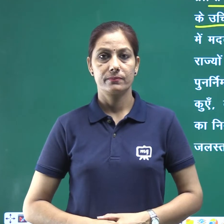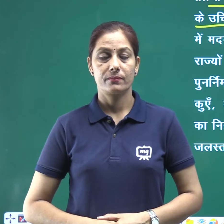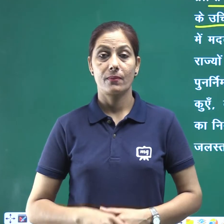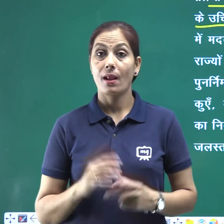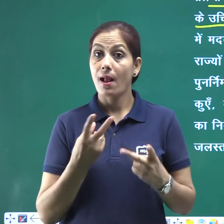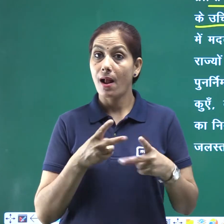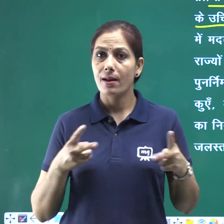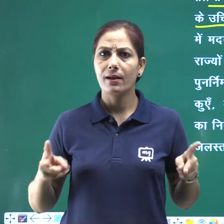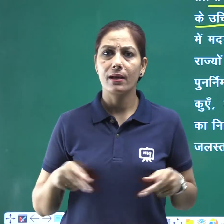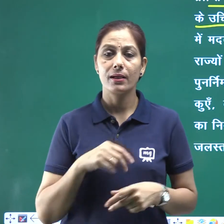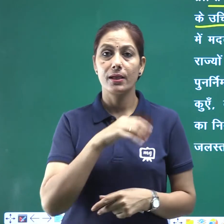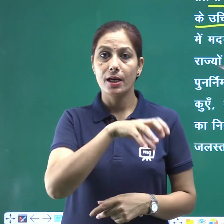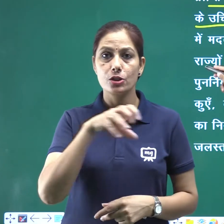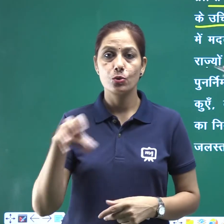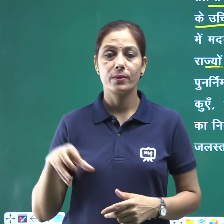अलग अलग राज्यों में,